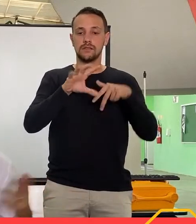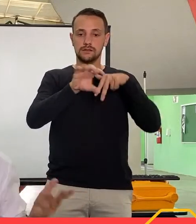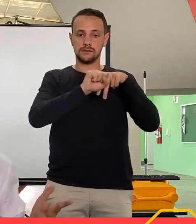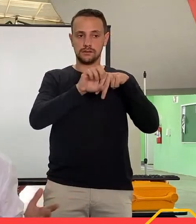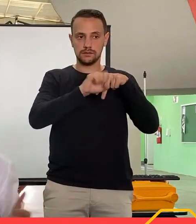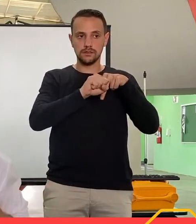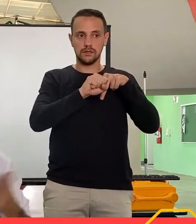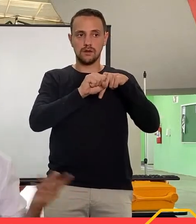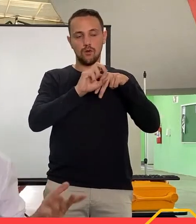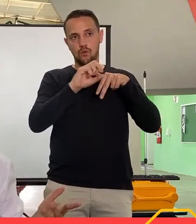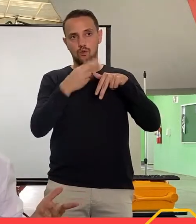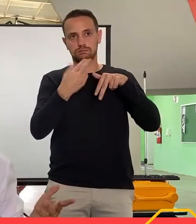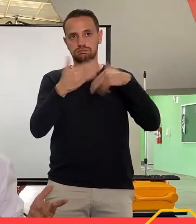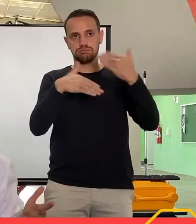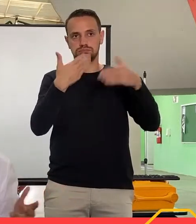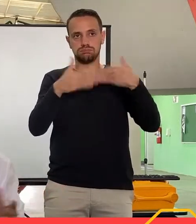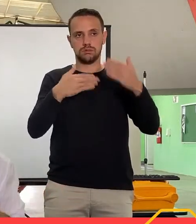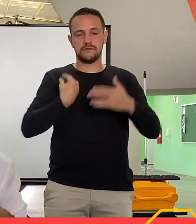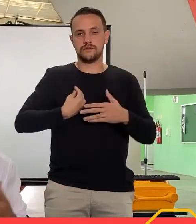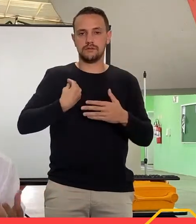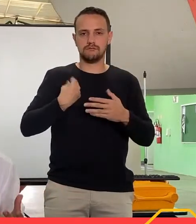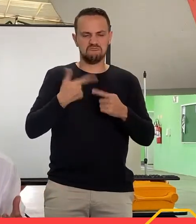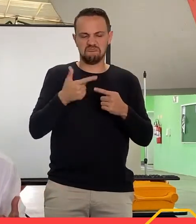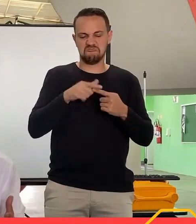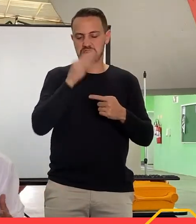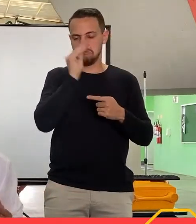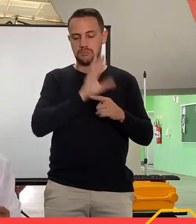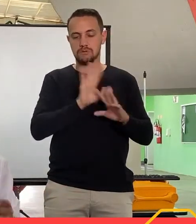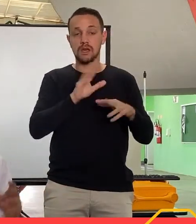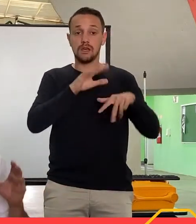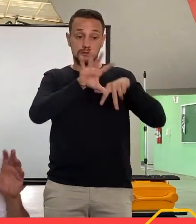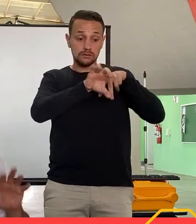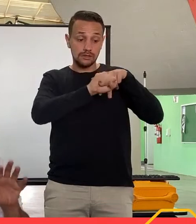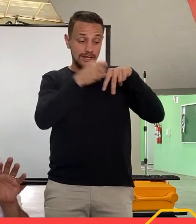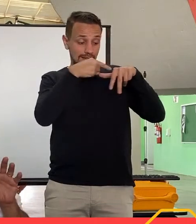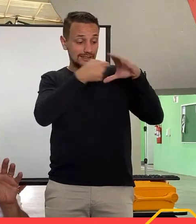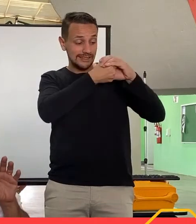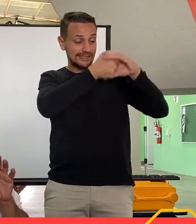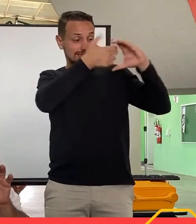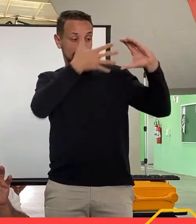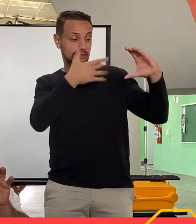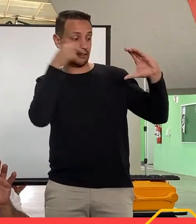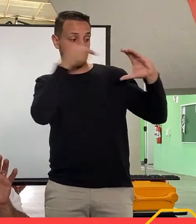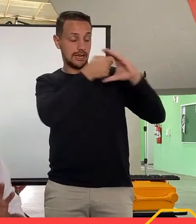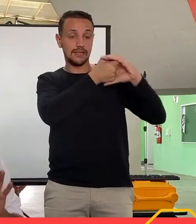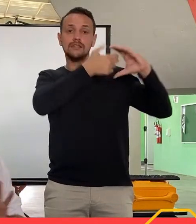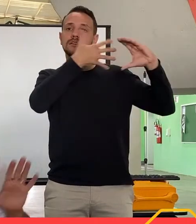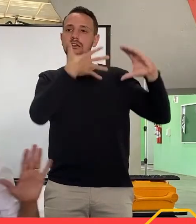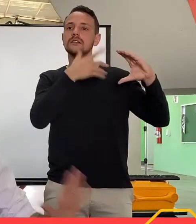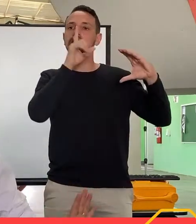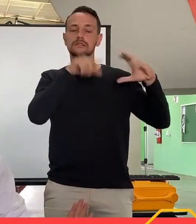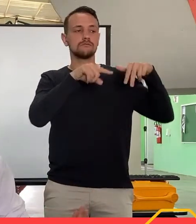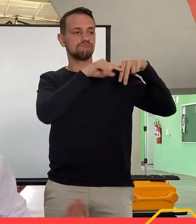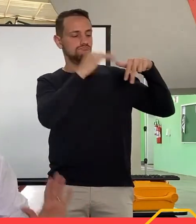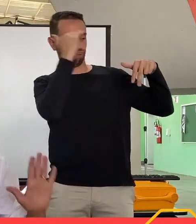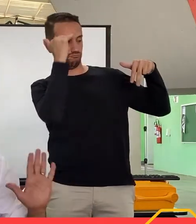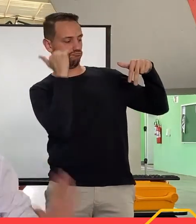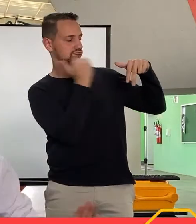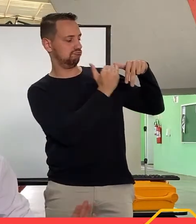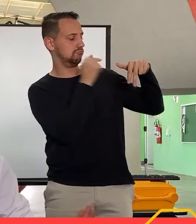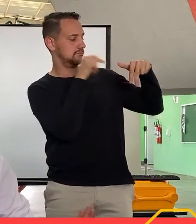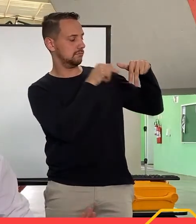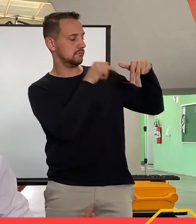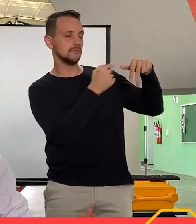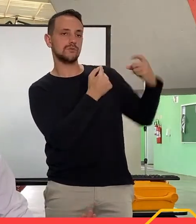Adquiridas ou não ao longo da vida, pouco importa, as características delas, que tem que ser respeitada na